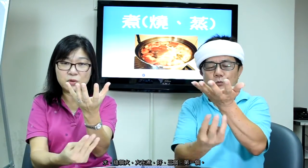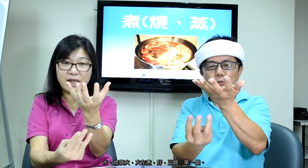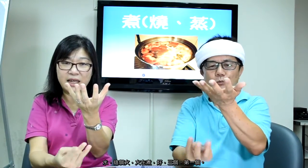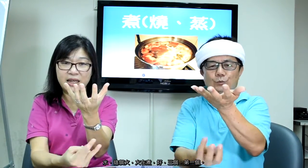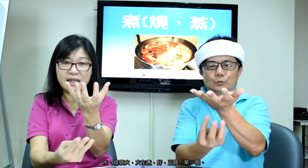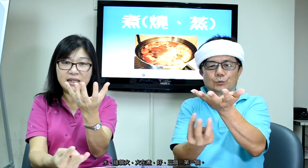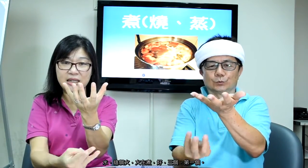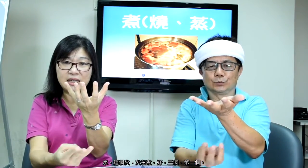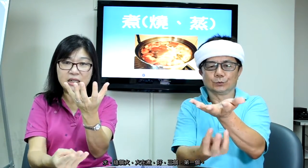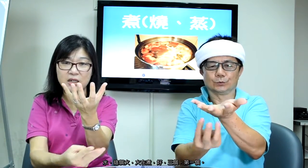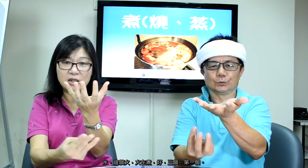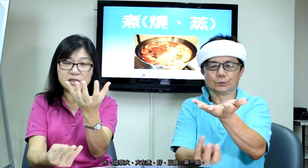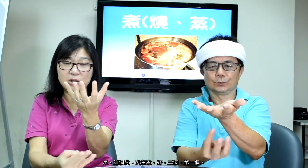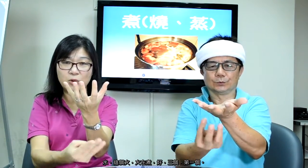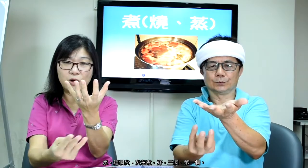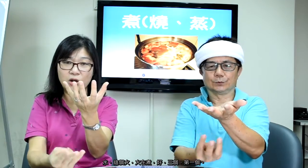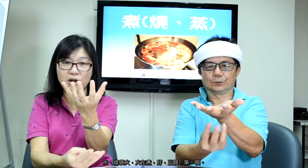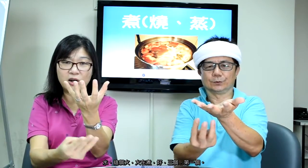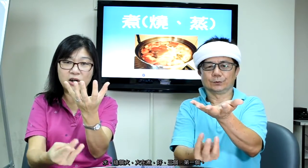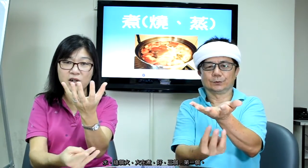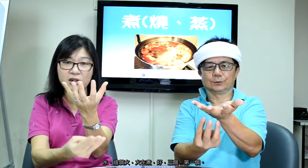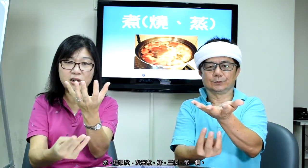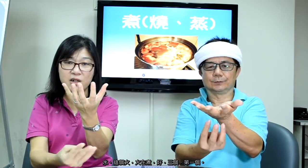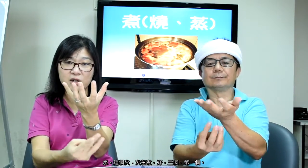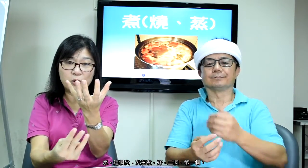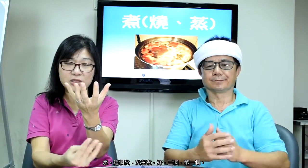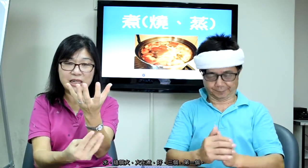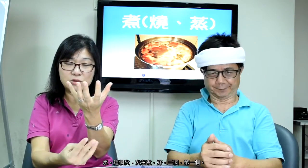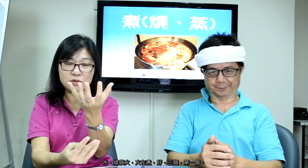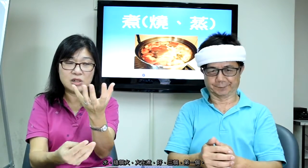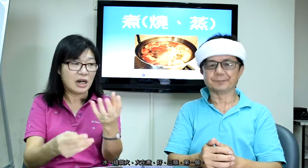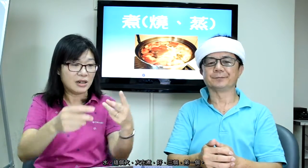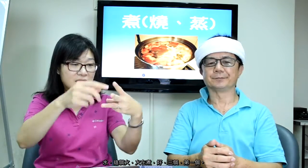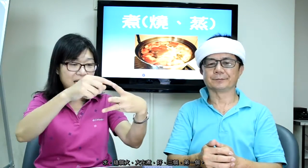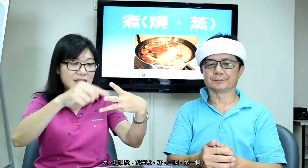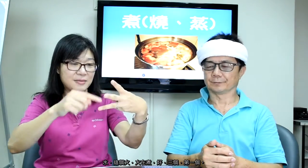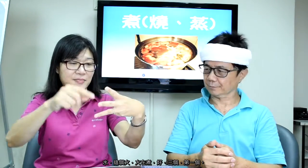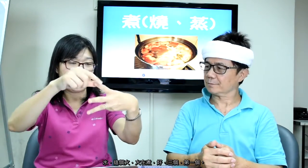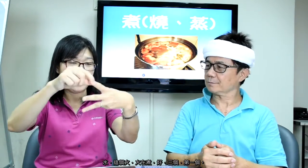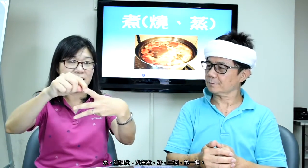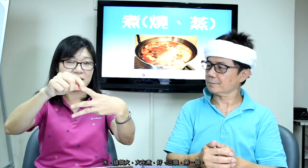水，这个火，火在煮，好，三个，第一个